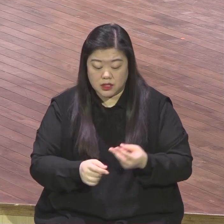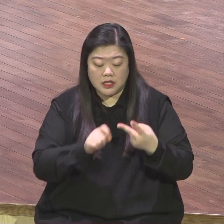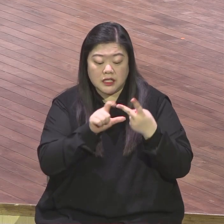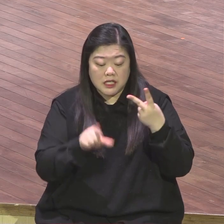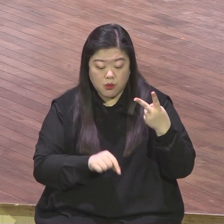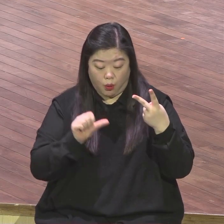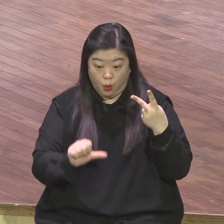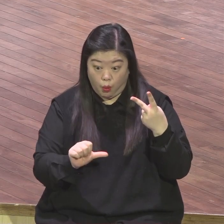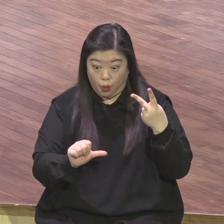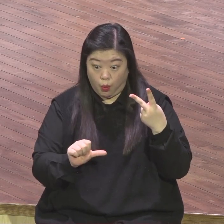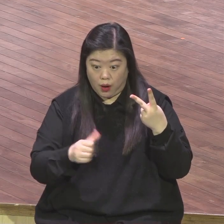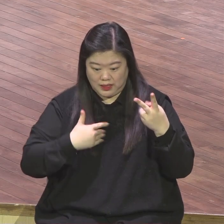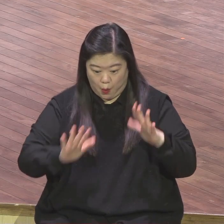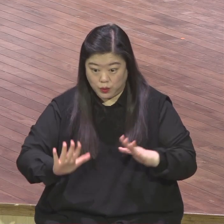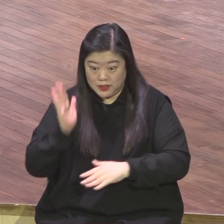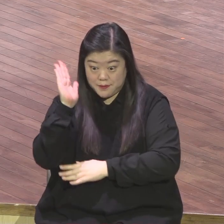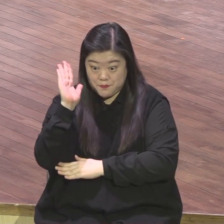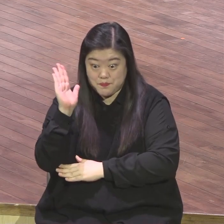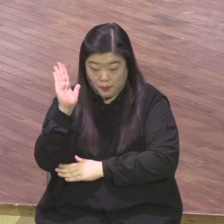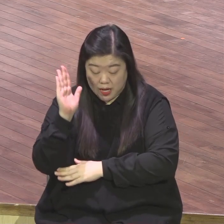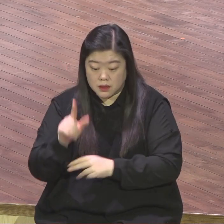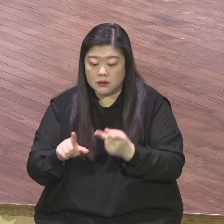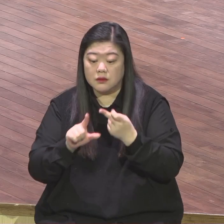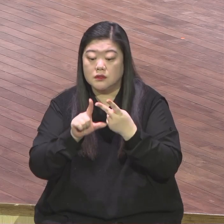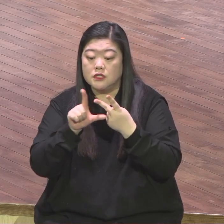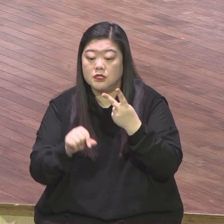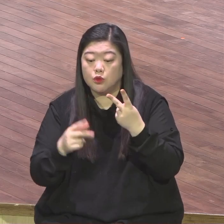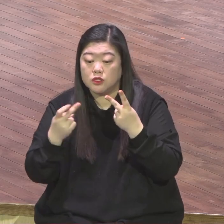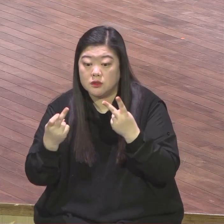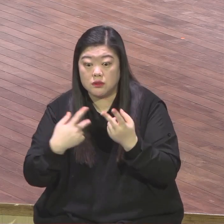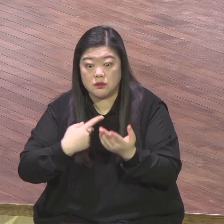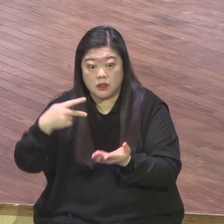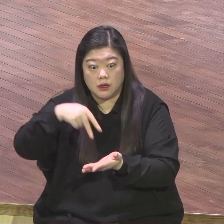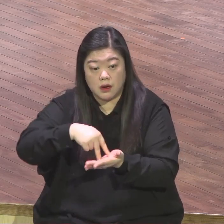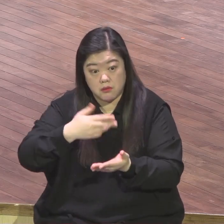내일을 누가 자랑합니까? 단 5분 후를 모르는 우리 인간이.